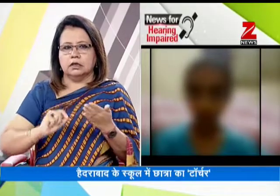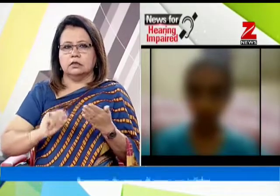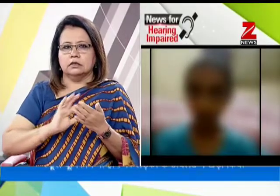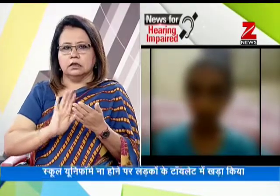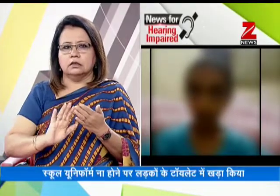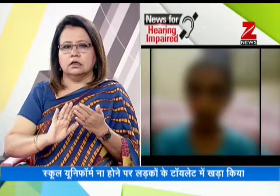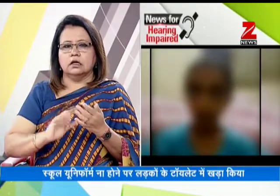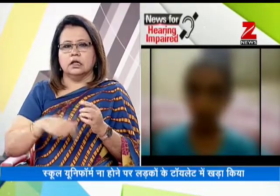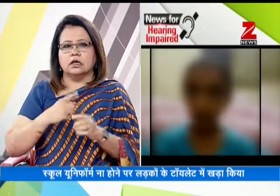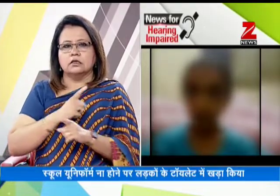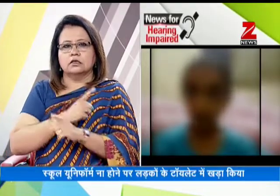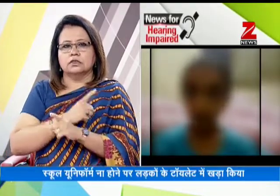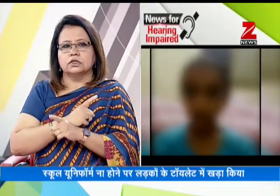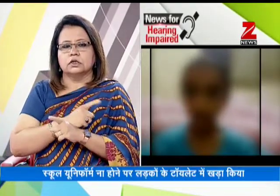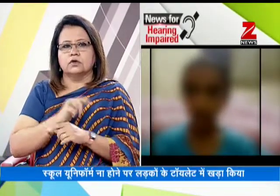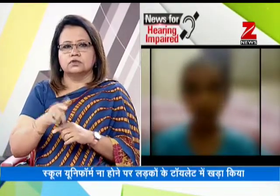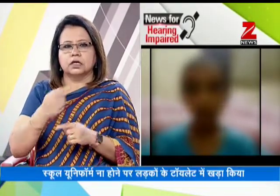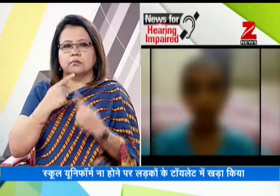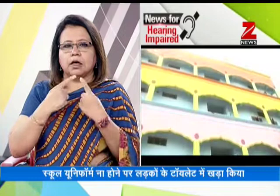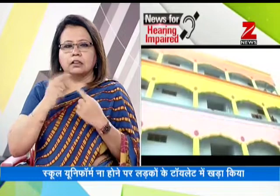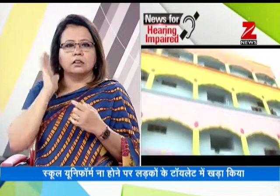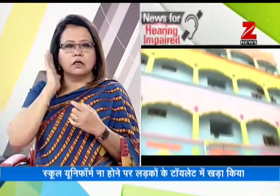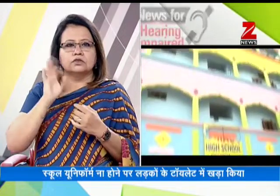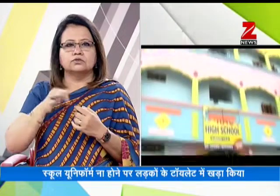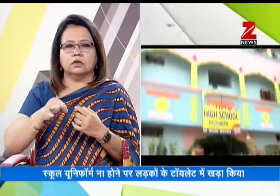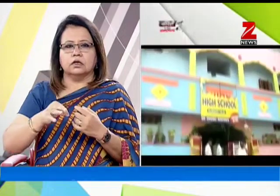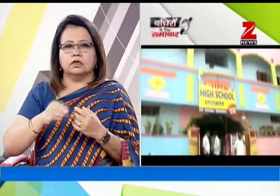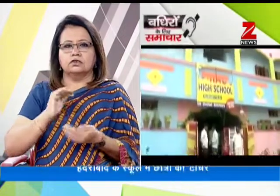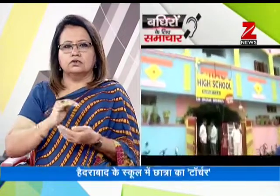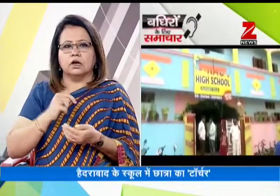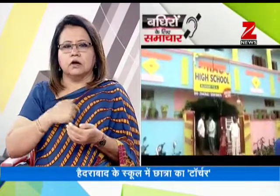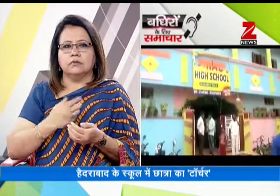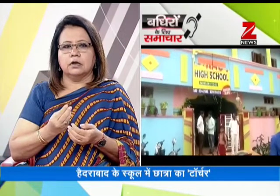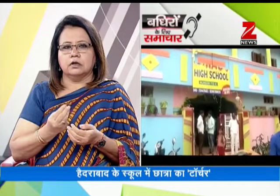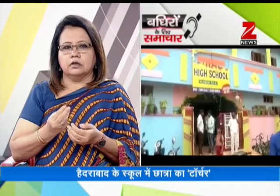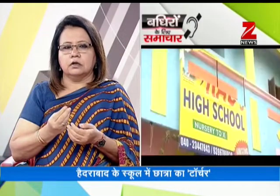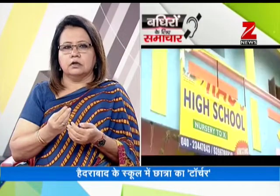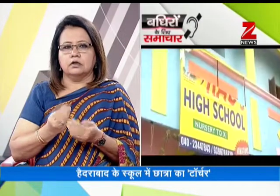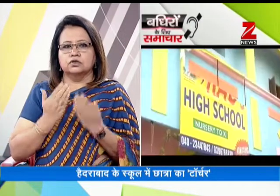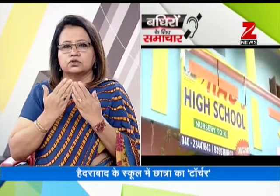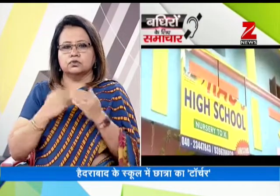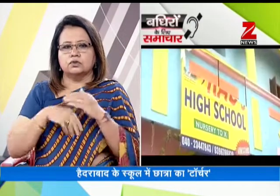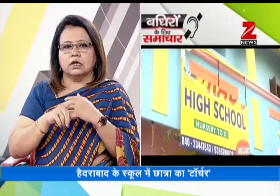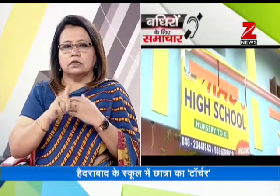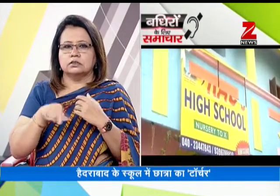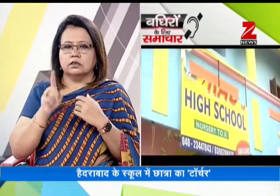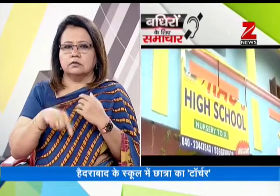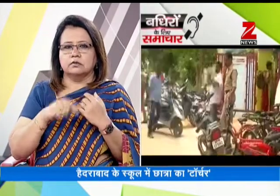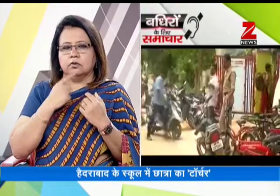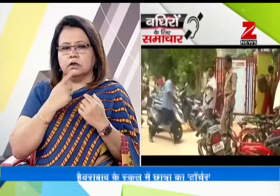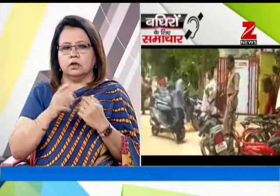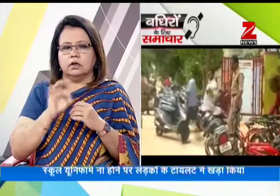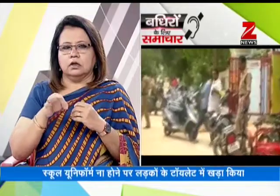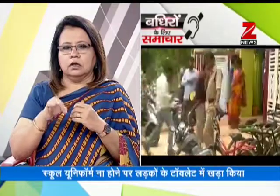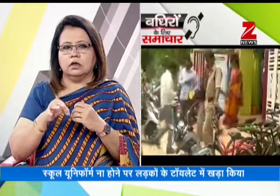लिखकर भी दिया था, लेकिन टीचर ने उसकी नहीं सुनी। छात्रा अब डरी हुई है, स्कूल जाने से इनकार